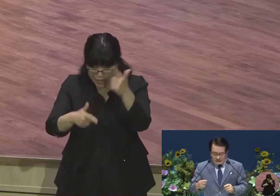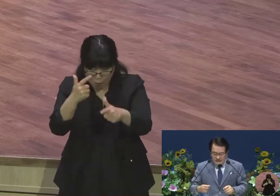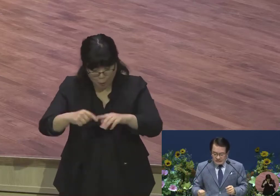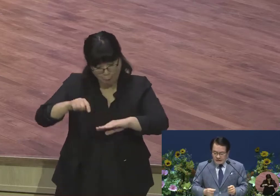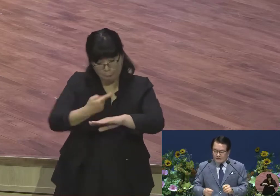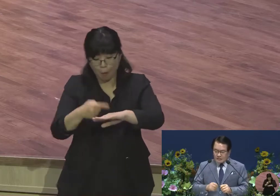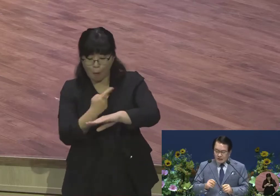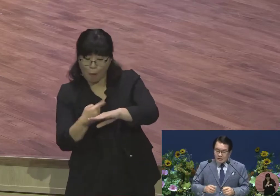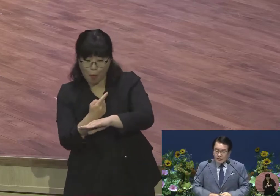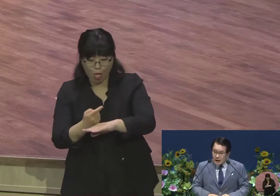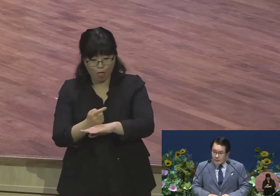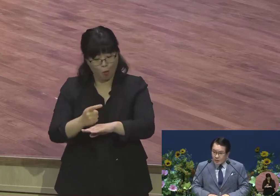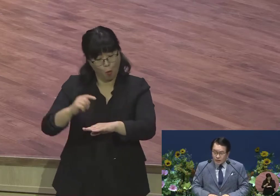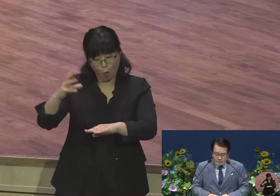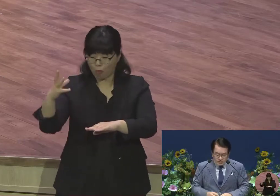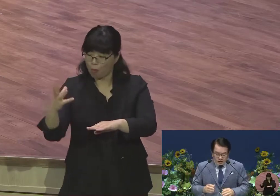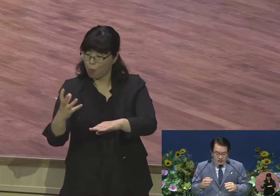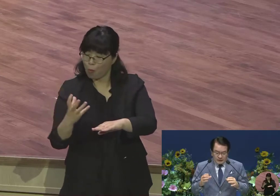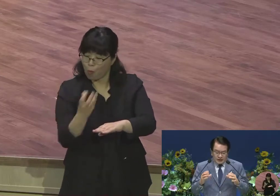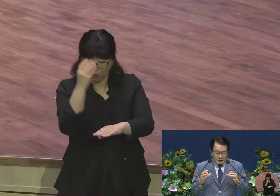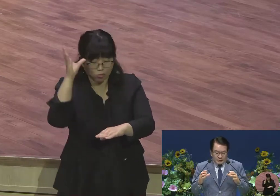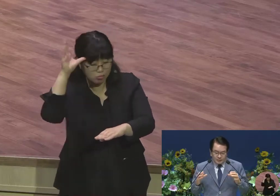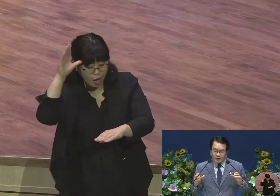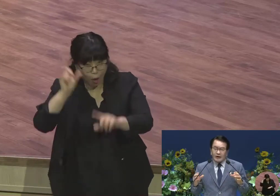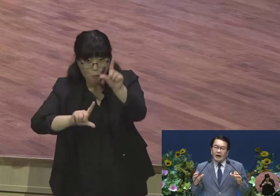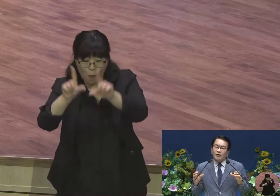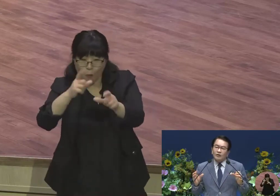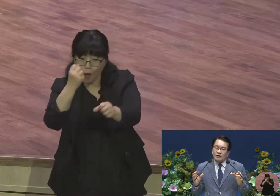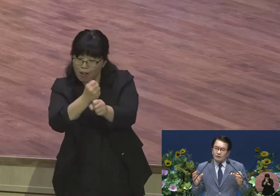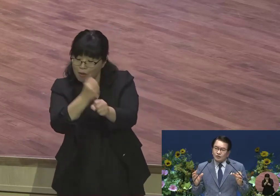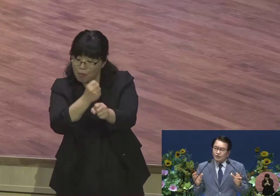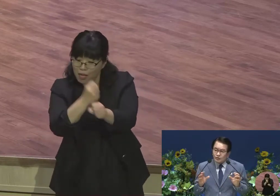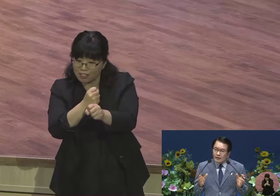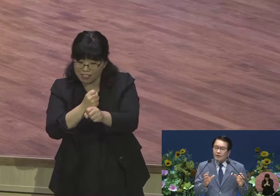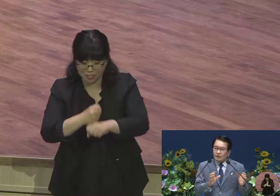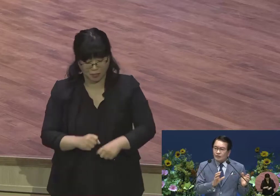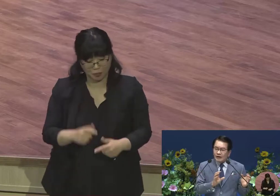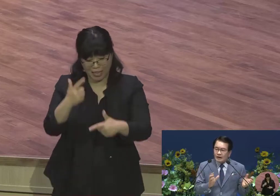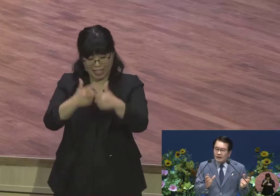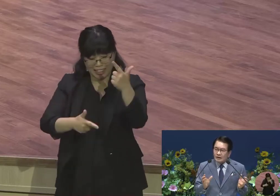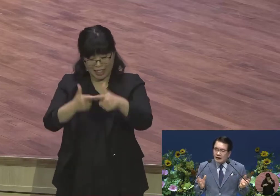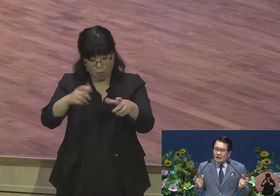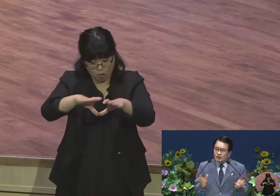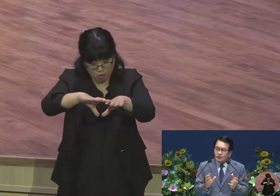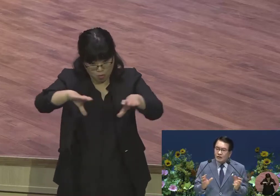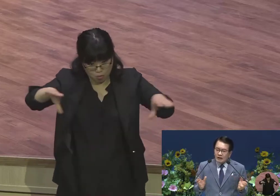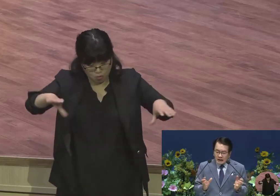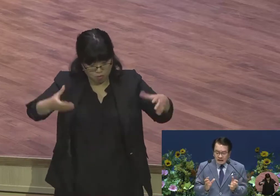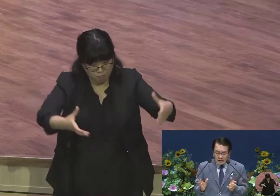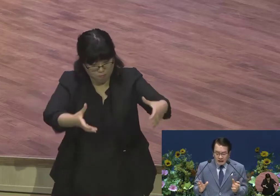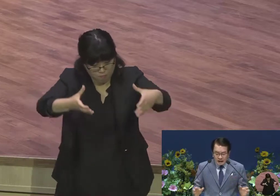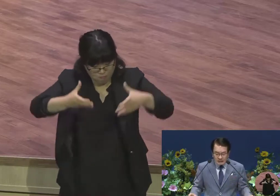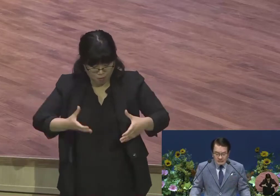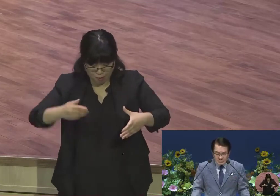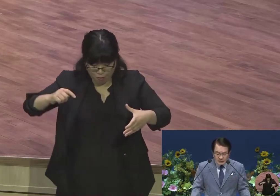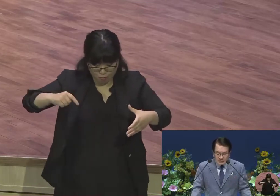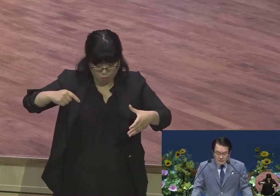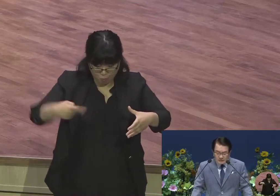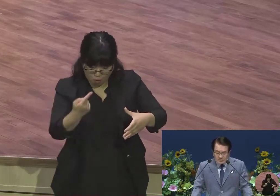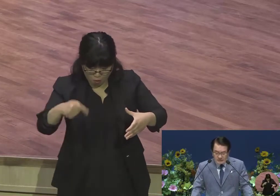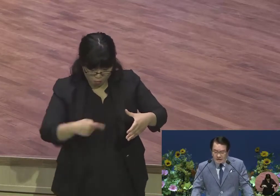쫙쫙쫙쫙쫙 보고 있으면 예쁜 개로 종류별로 개를 그렇게 조각을 하니까